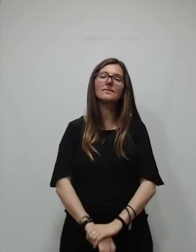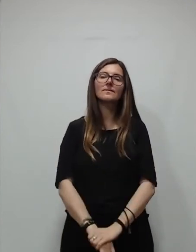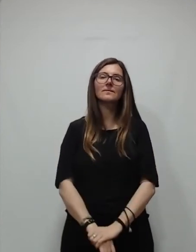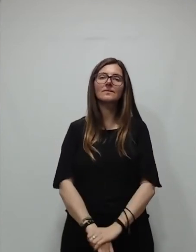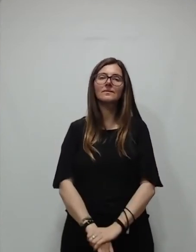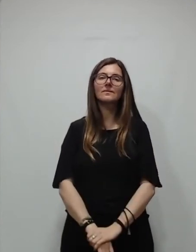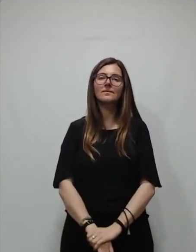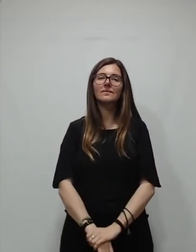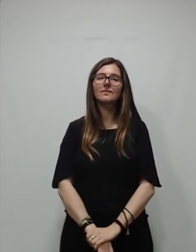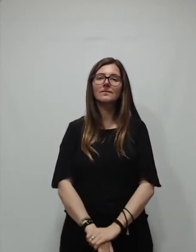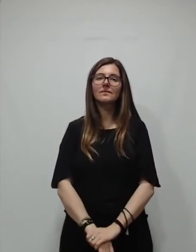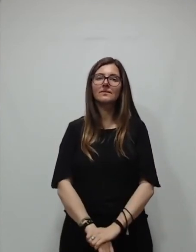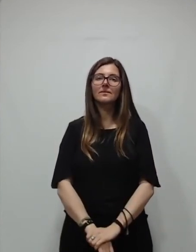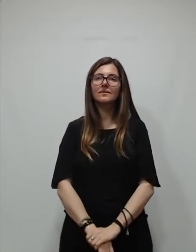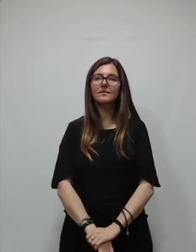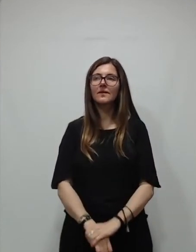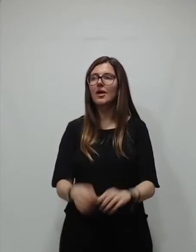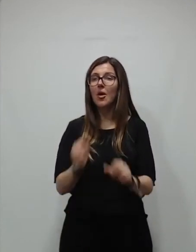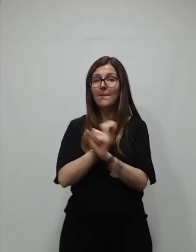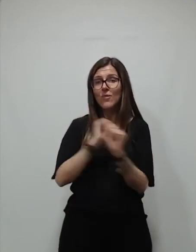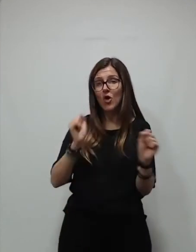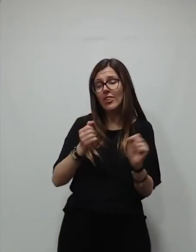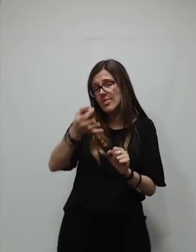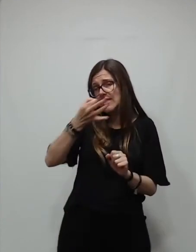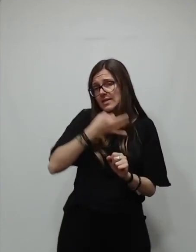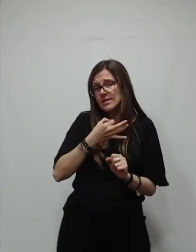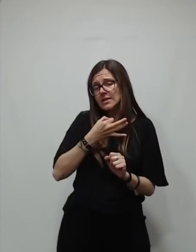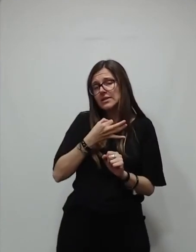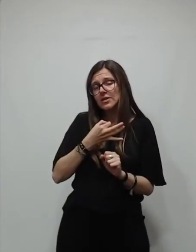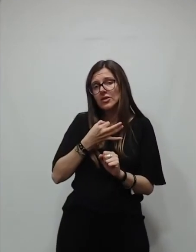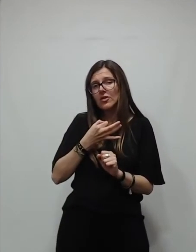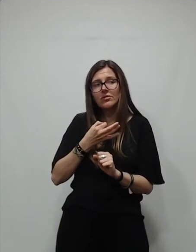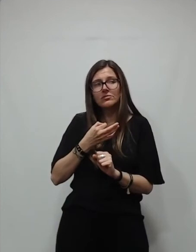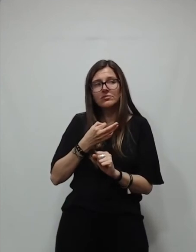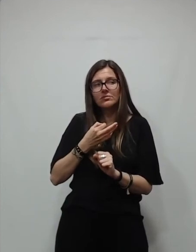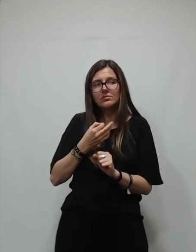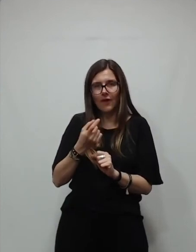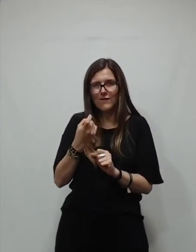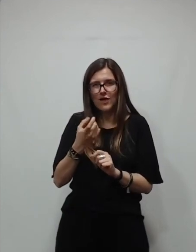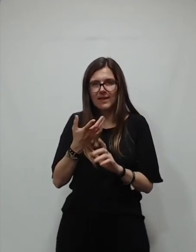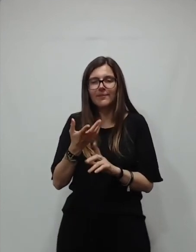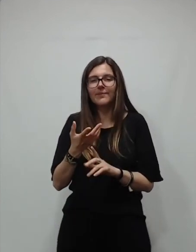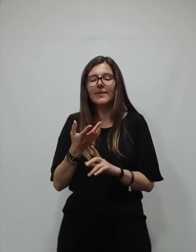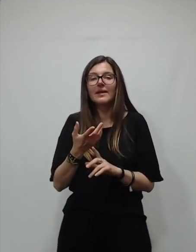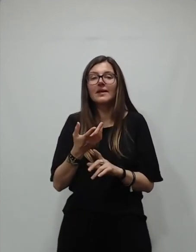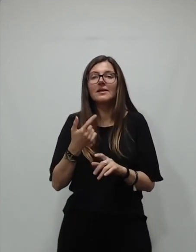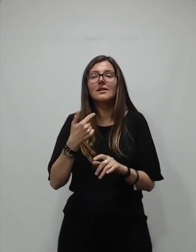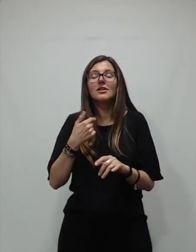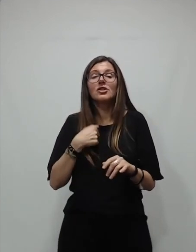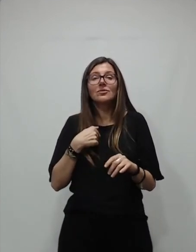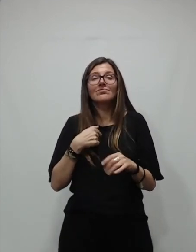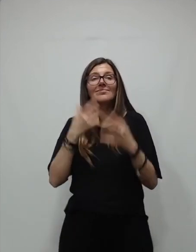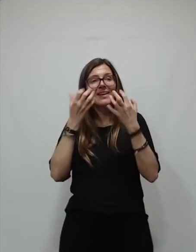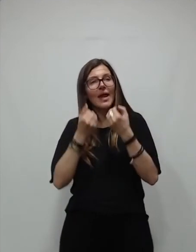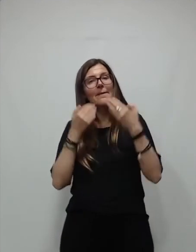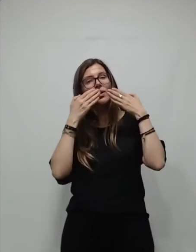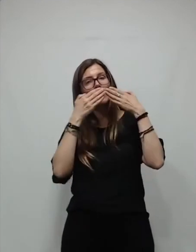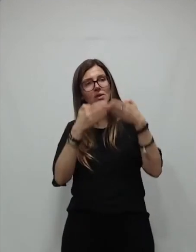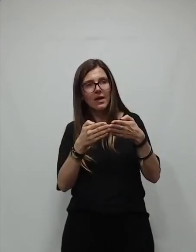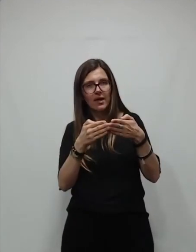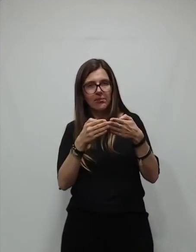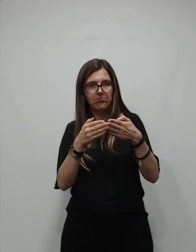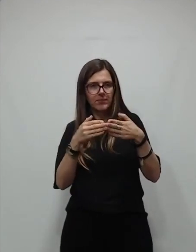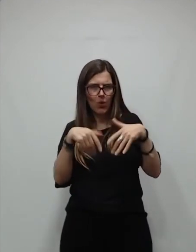¿Lo podrías mencionar, si quieres, Cecilia, y lo vamos diciendo? Sí, por favor. No, consultarles a cualquiera